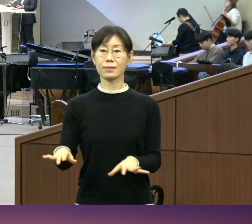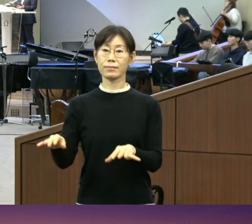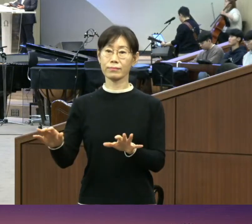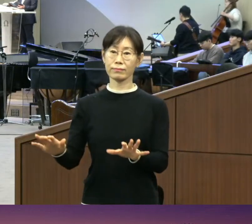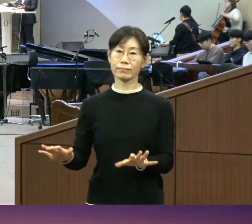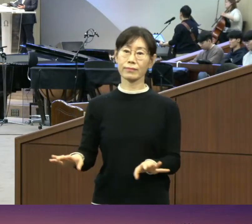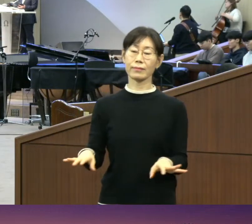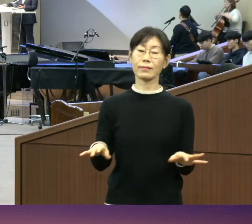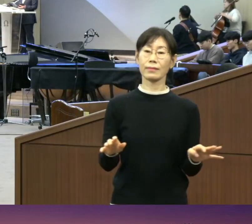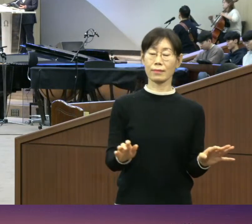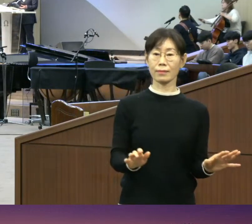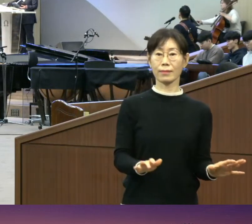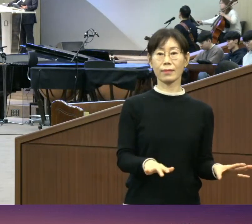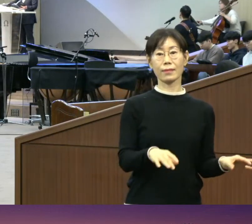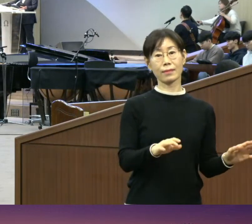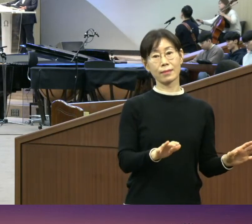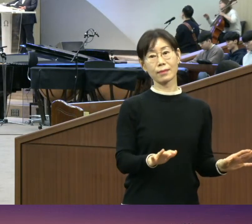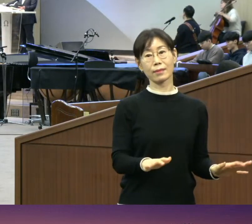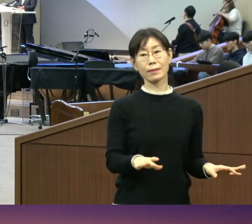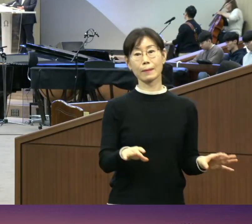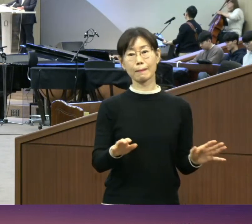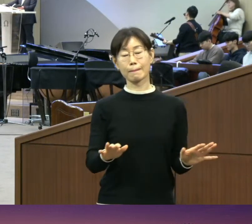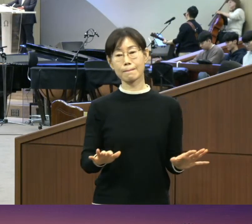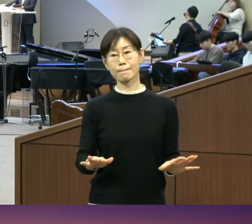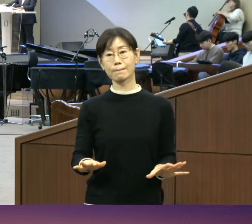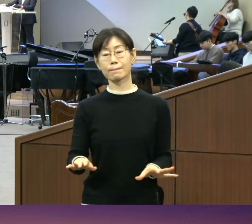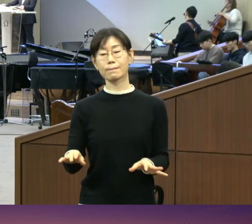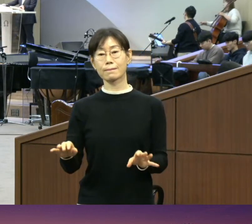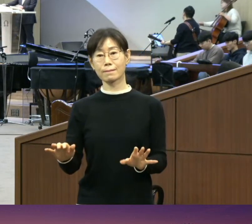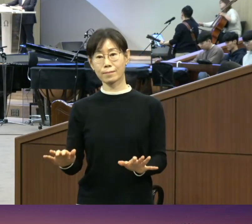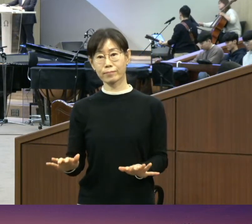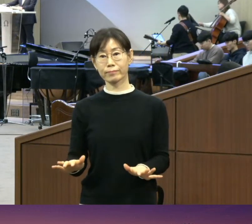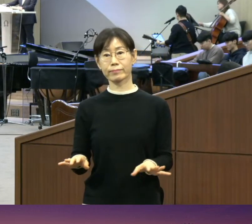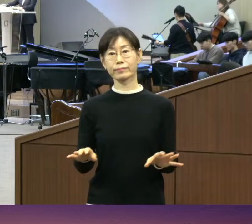안개가 날 가리워 내 믿음 흔들리려 할 때